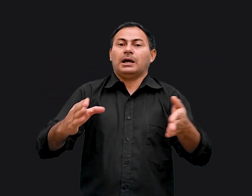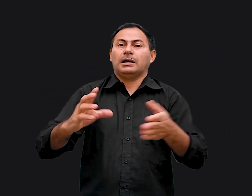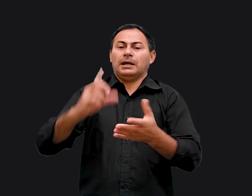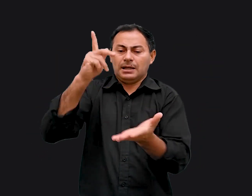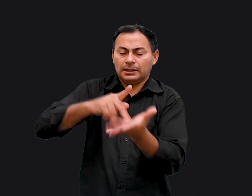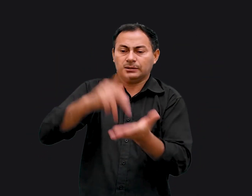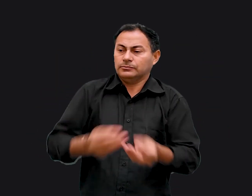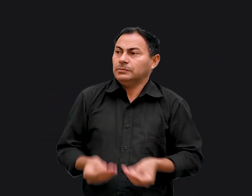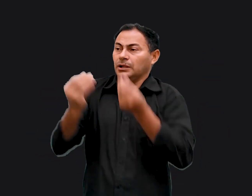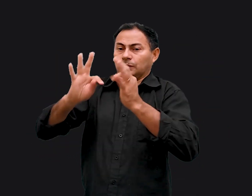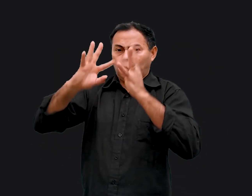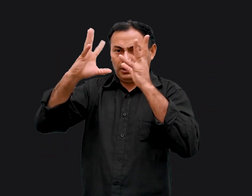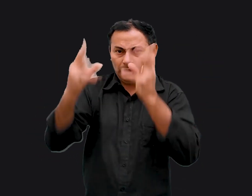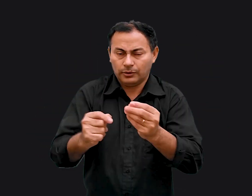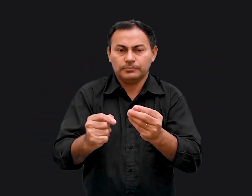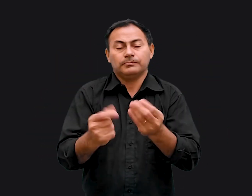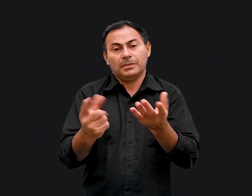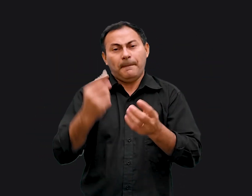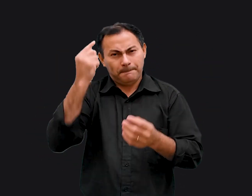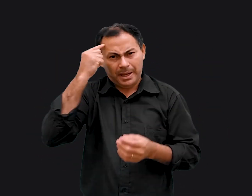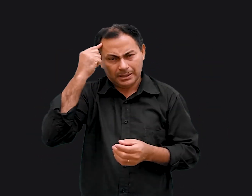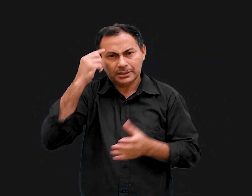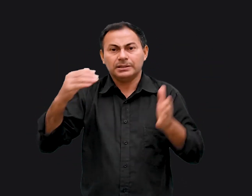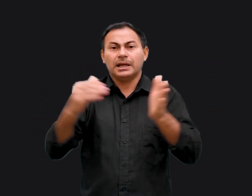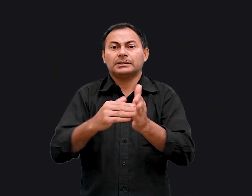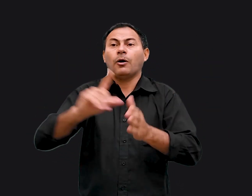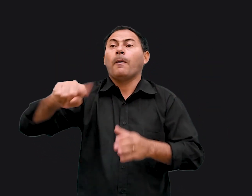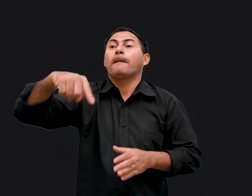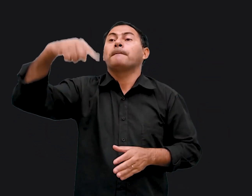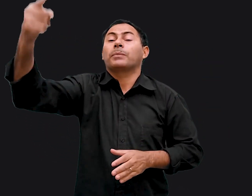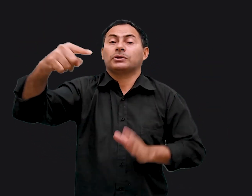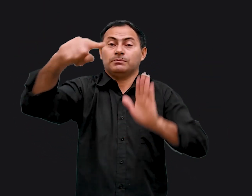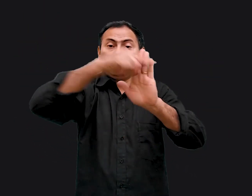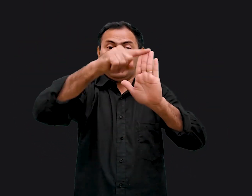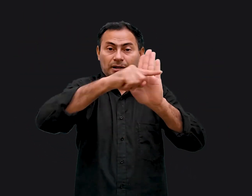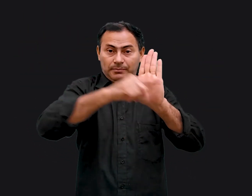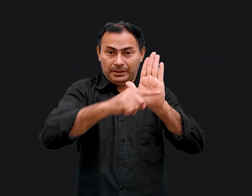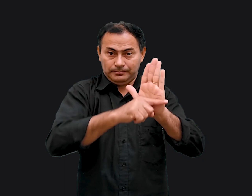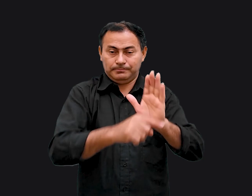ou da rendição total. Pense nisso e até o nosso próximo programa.